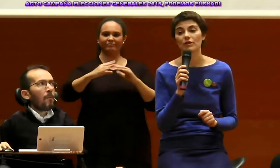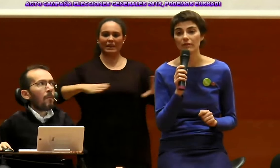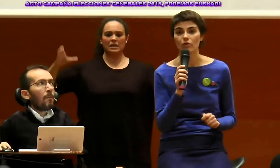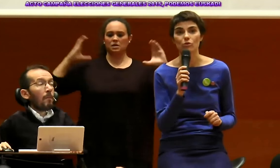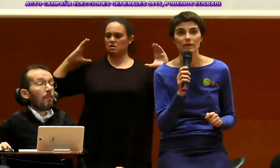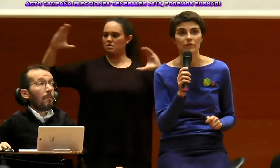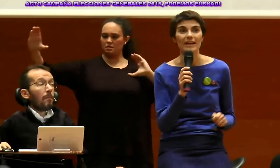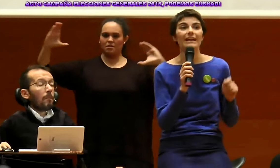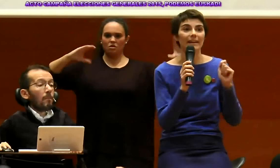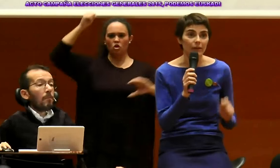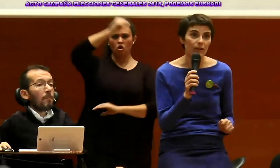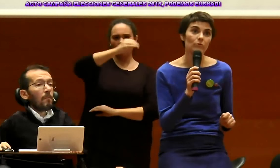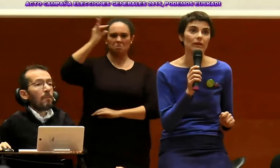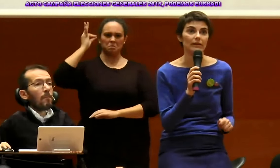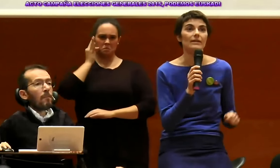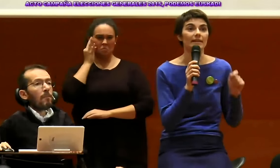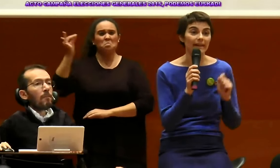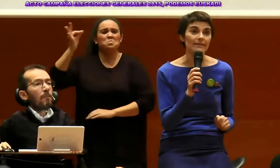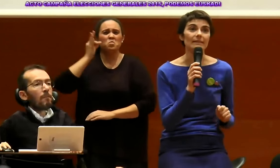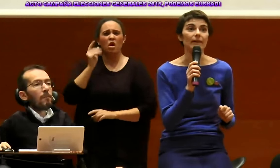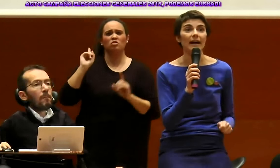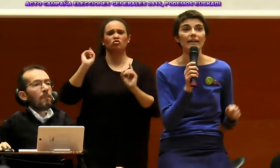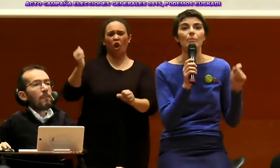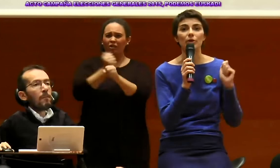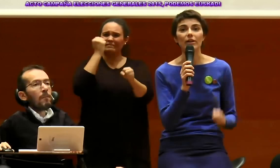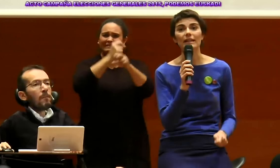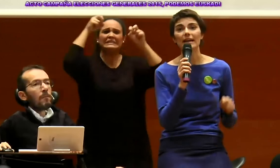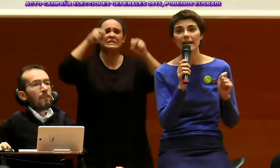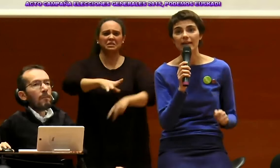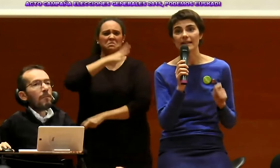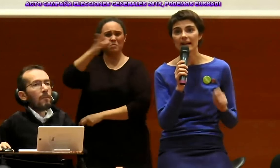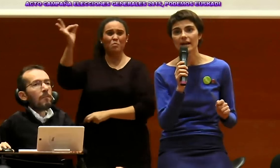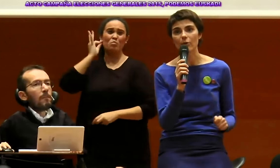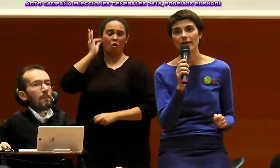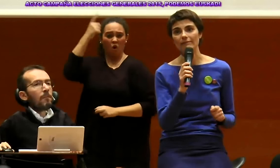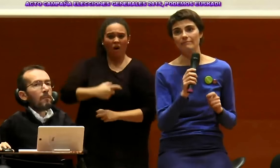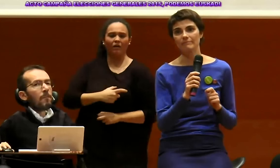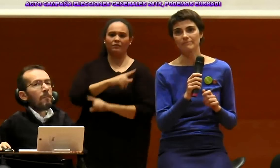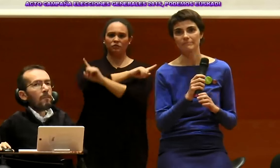la sociedad con los cuidados. Que ninguna mujer se quede sin trabajar porque no tenga...